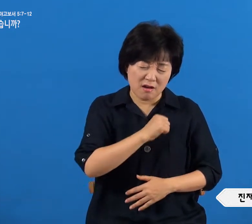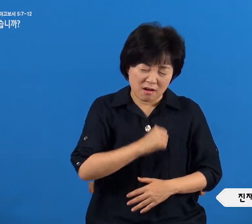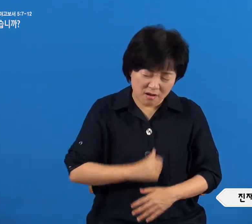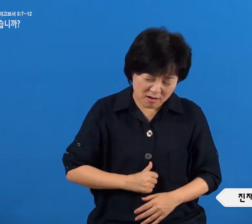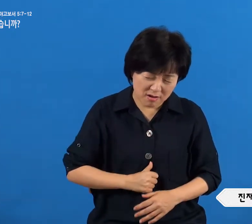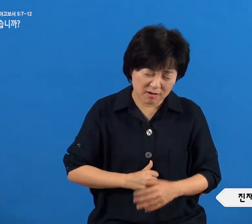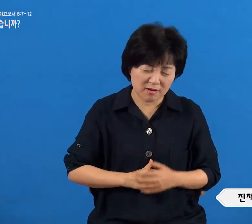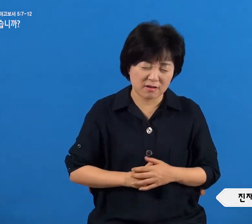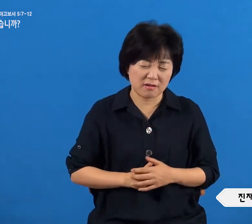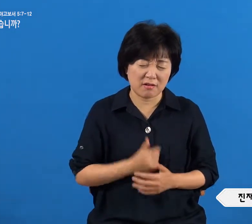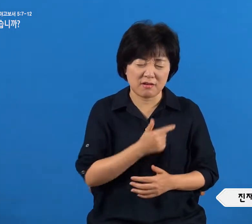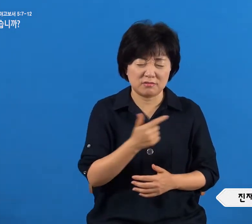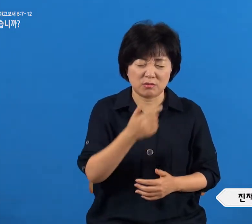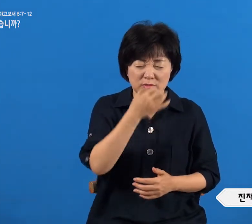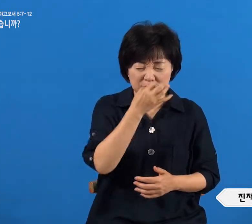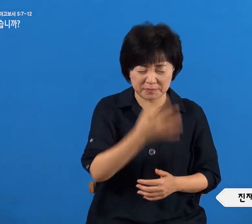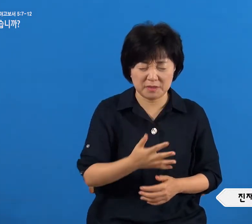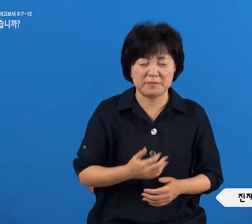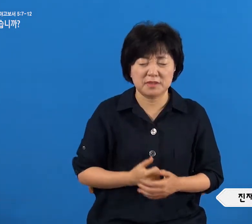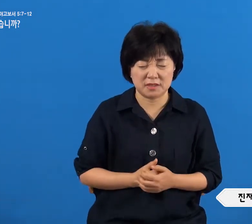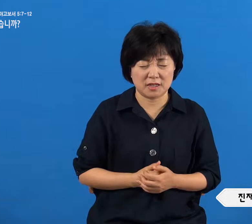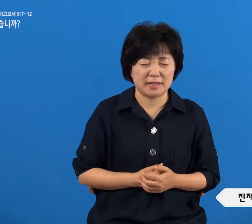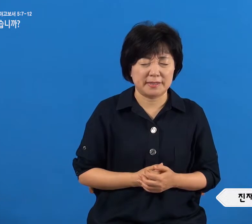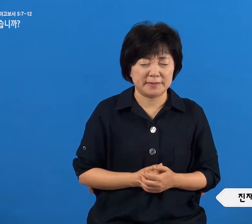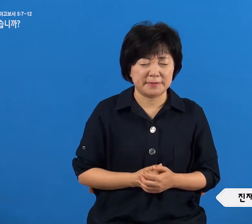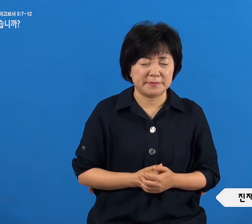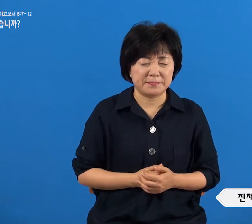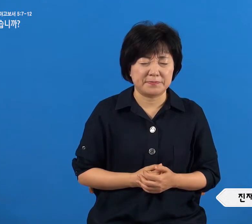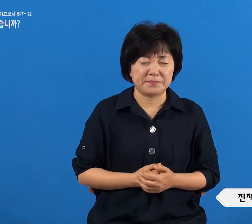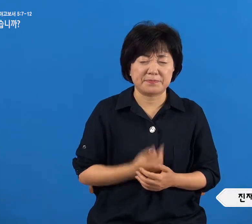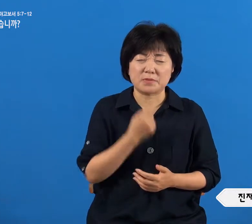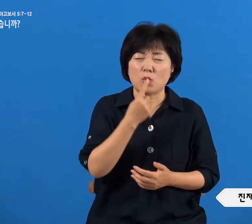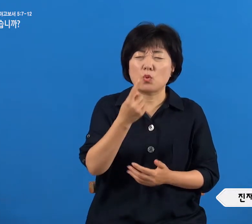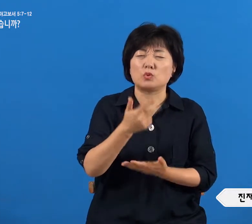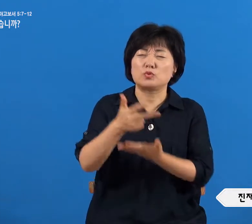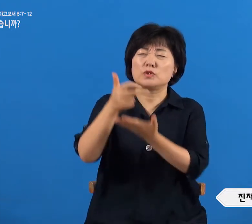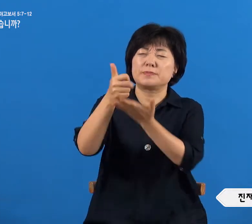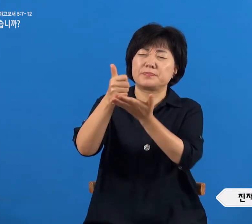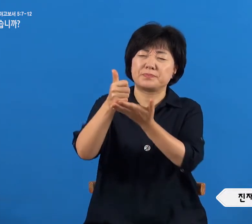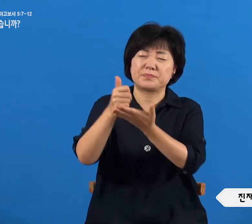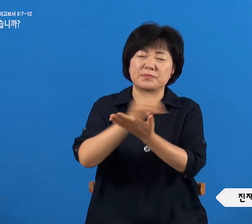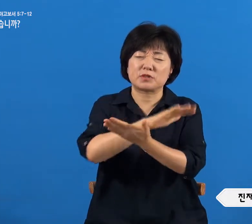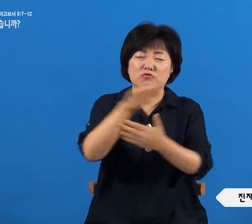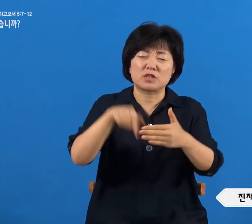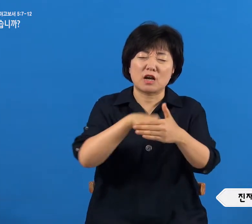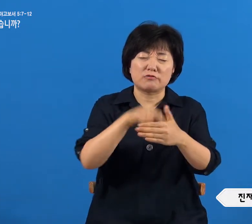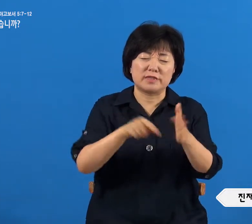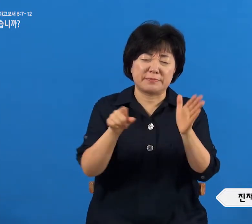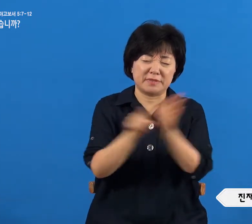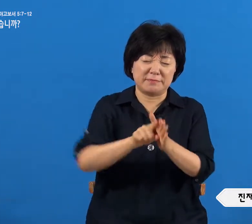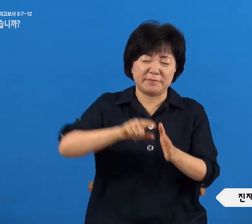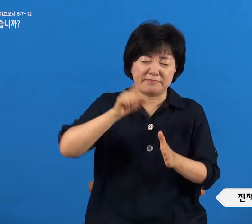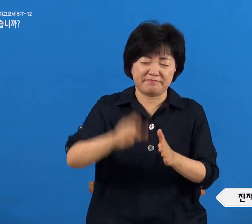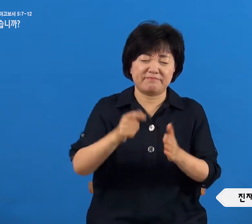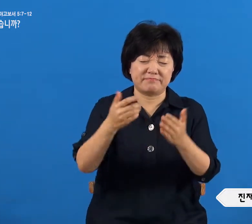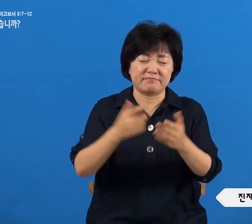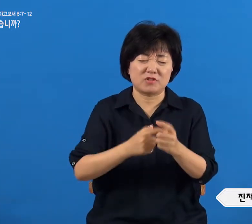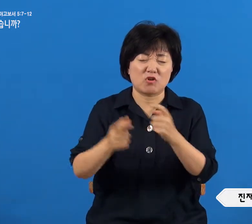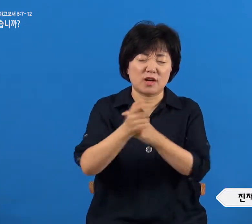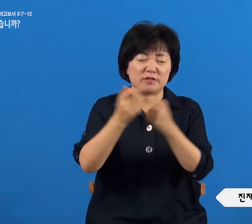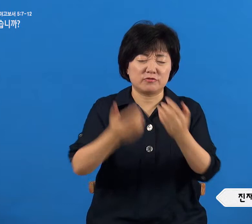견딘다는 것이 너무나 힘이 듭니다. 오 주님, 오늘 우리 가운데 믿음을 더하여